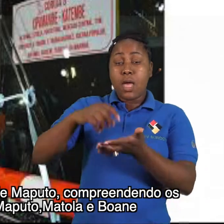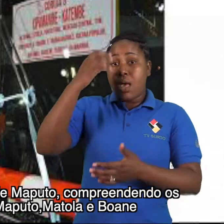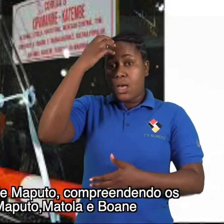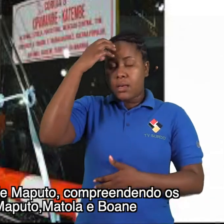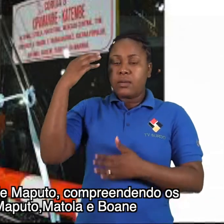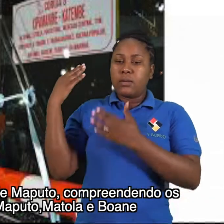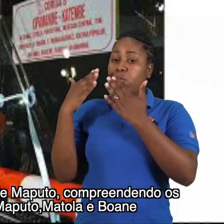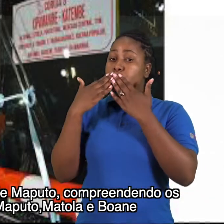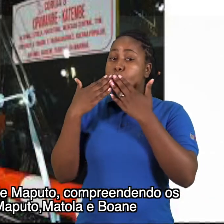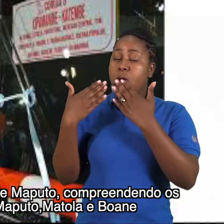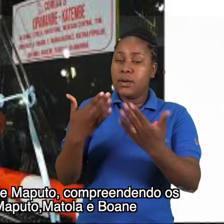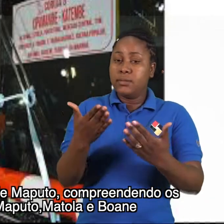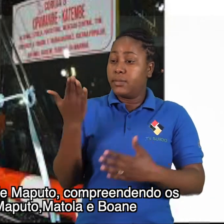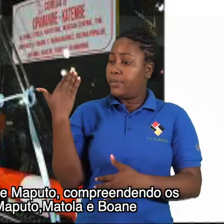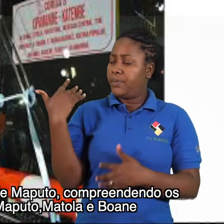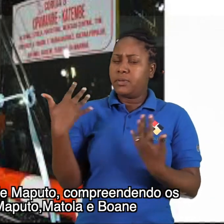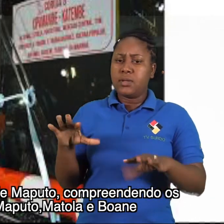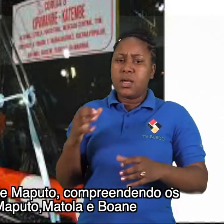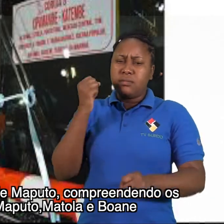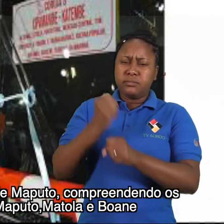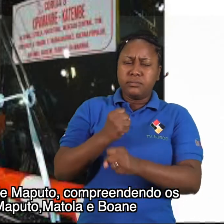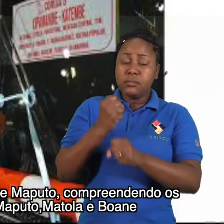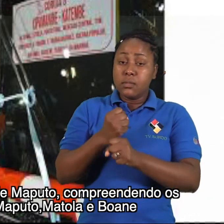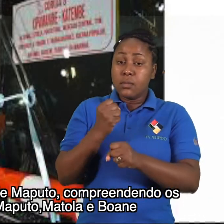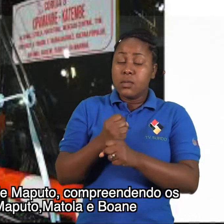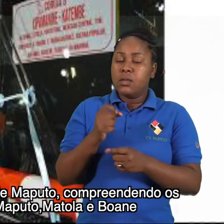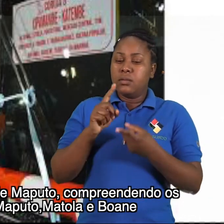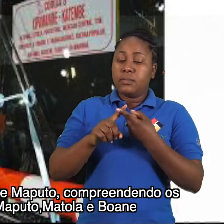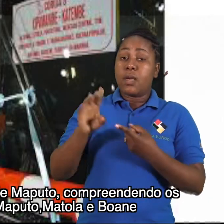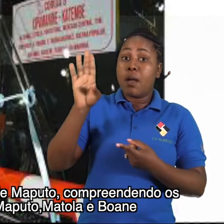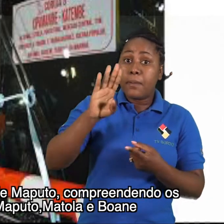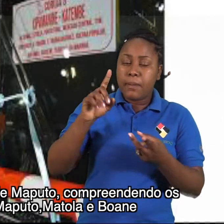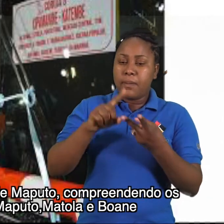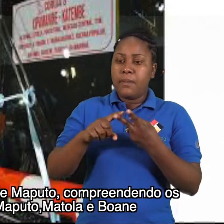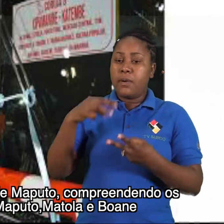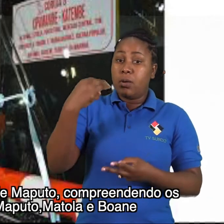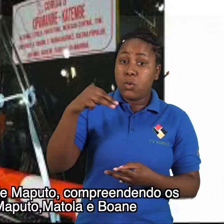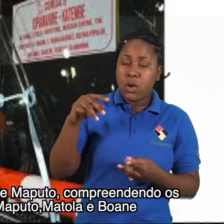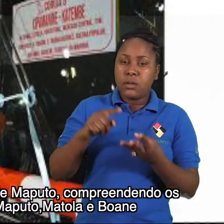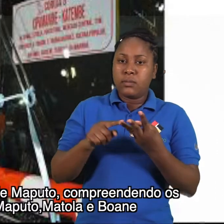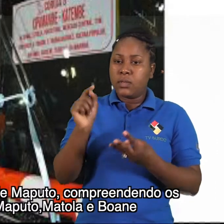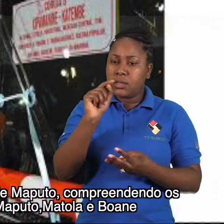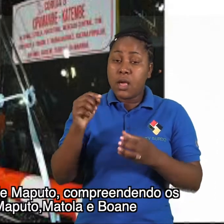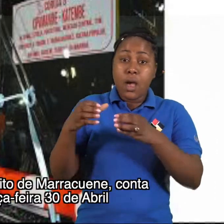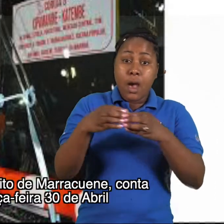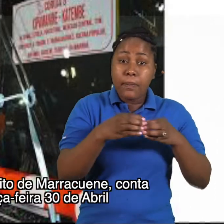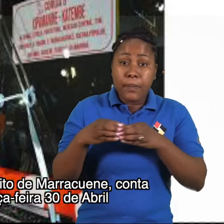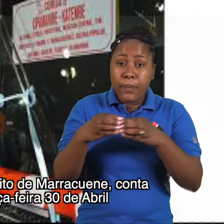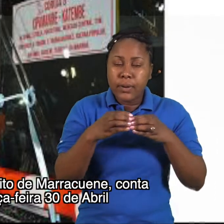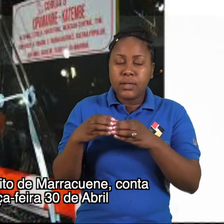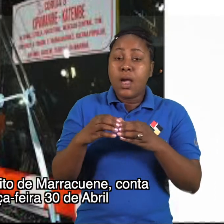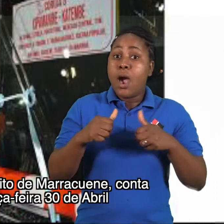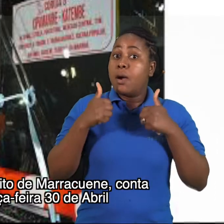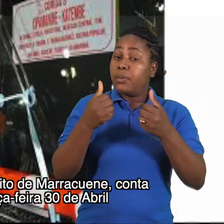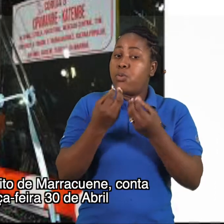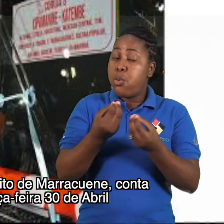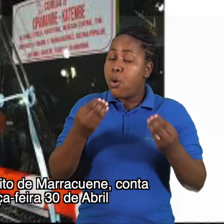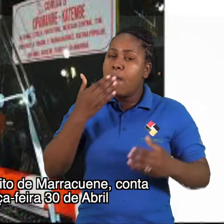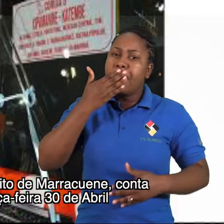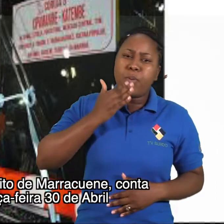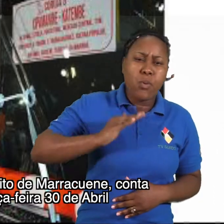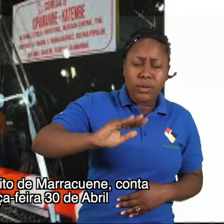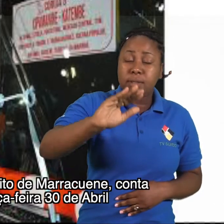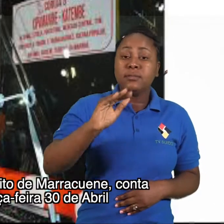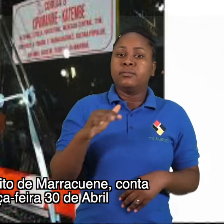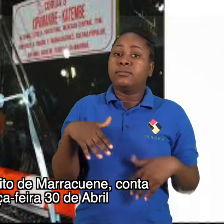A área metropolitana de Maputo, compreendendo os municípios de Maputo, Matola e Buano, bem como o distrito de